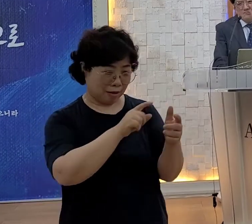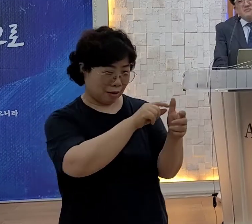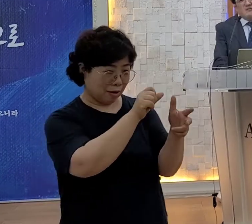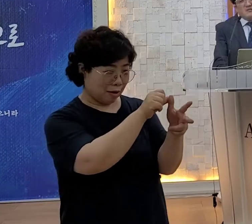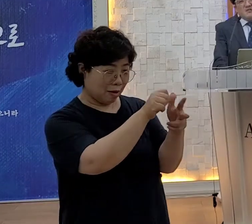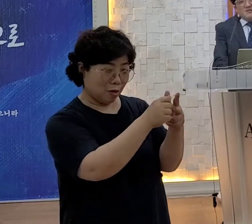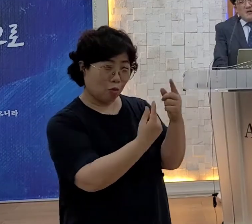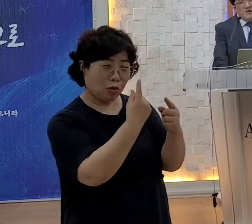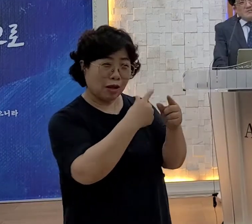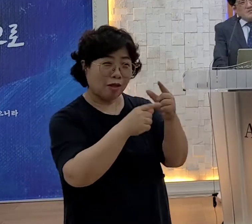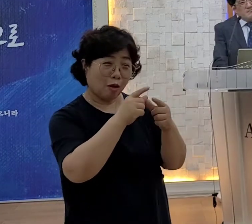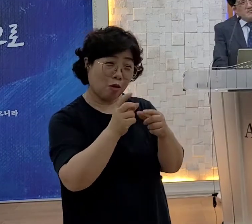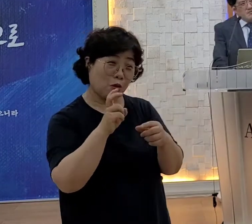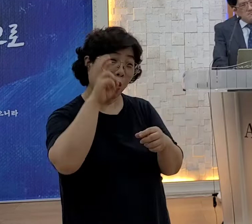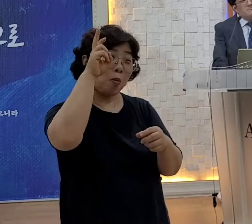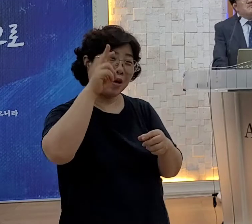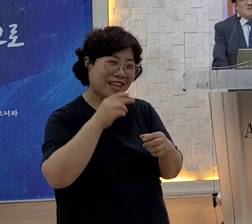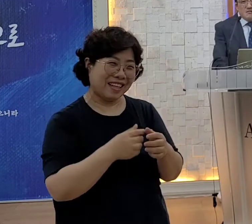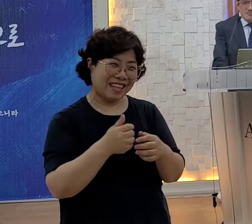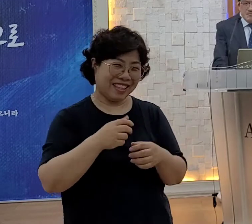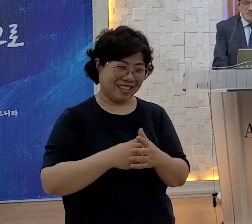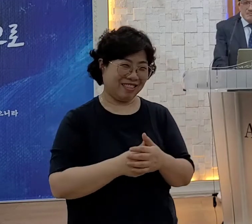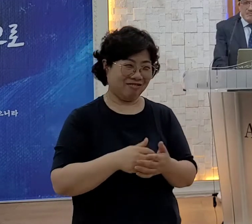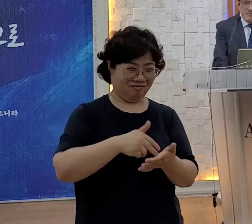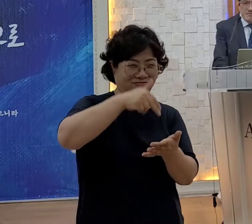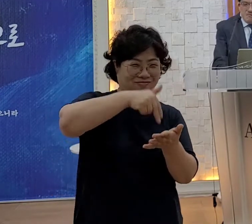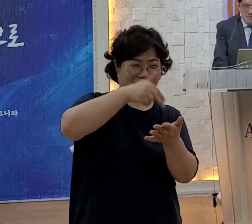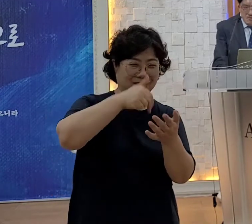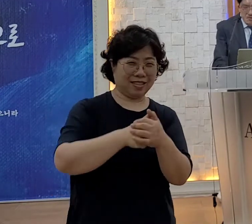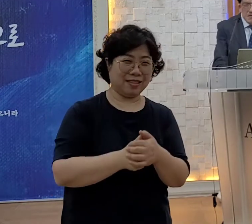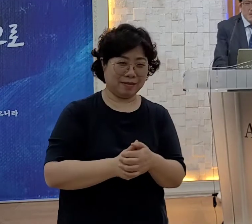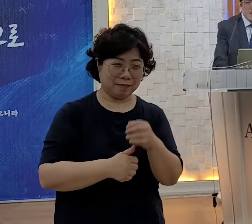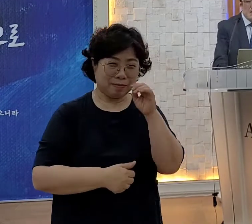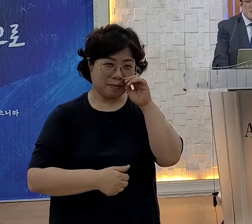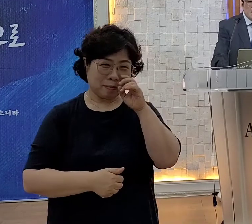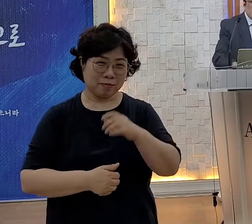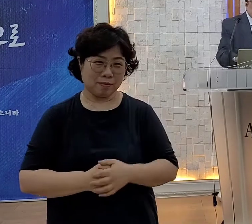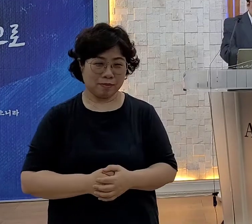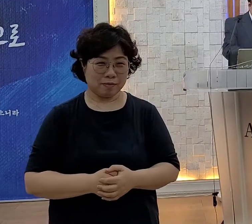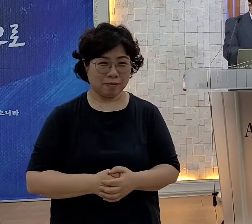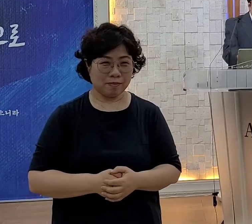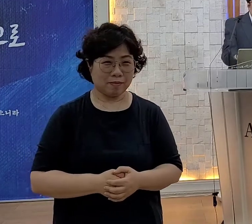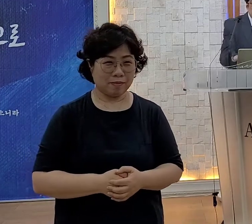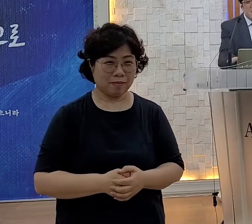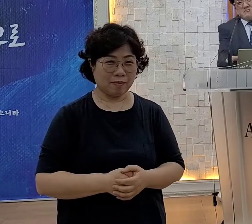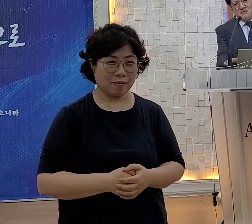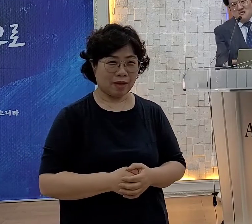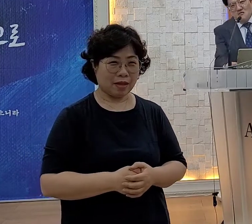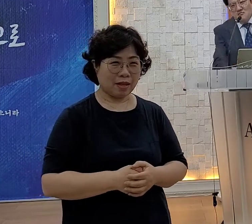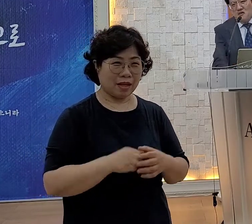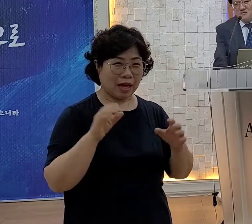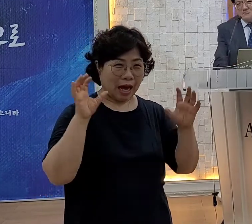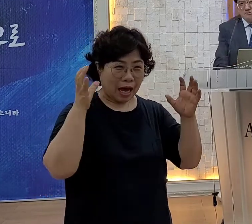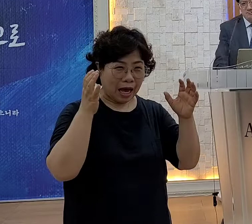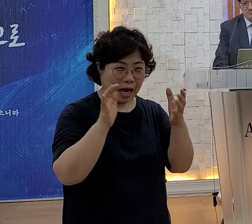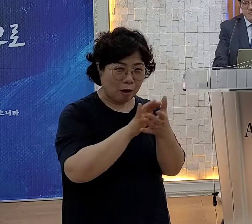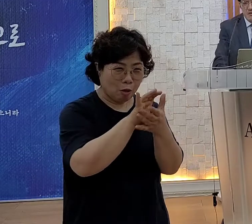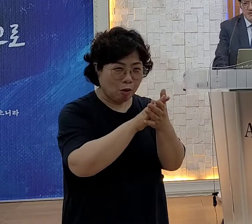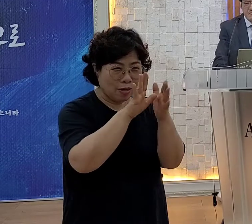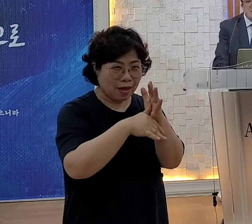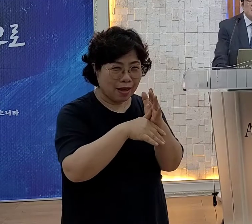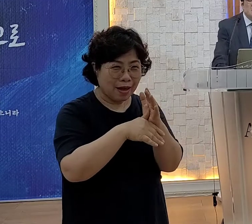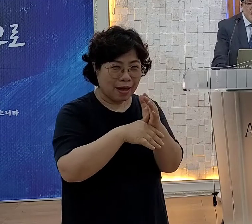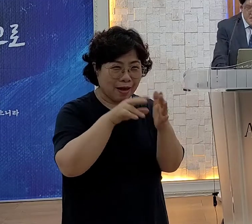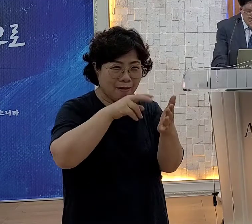애들보다는 더 높이 애들 키보다는 더 높이 뛰었어요. 그죠? 그러니까 제가 어떨 때는 막 애들 펄쩍 뛰어 넘어가는 것도 보여주고